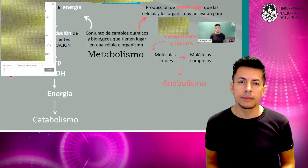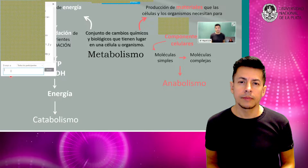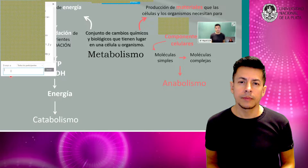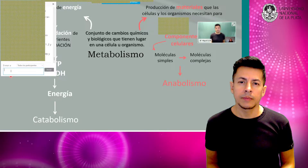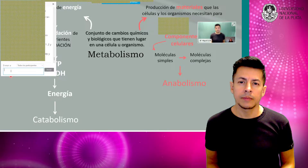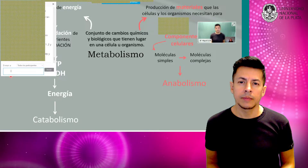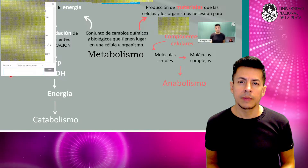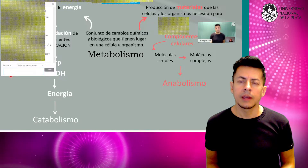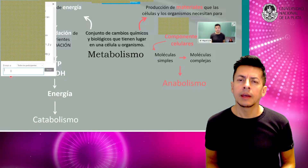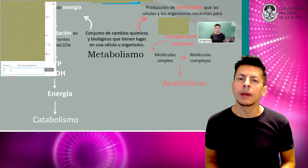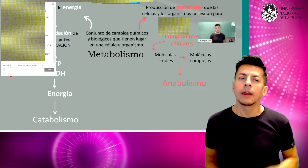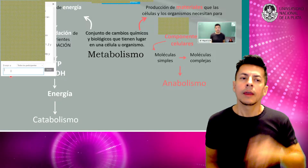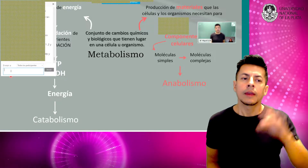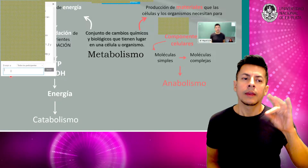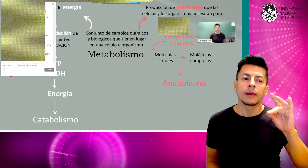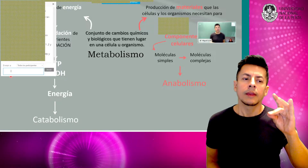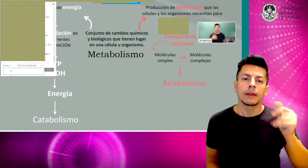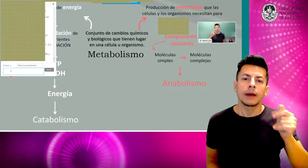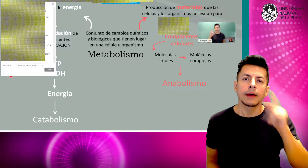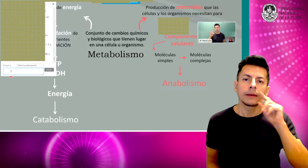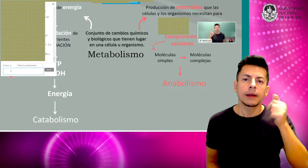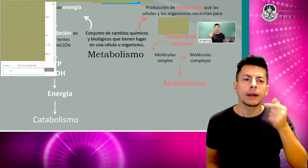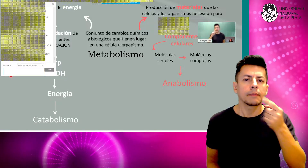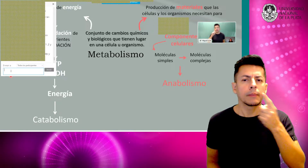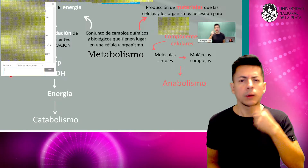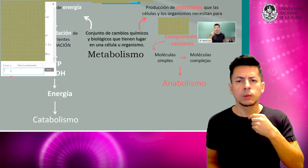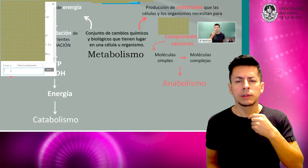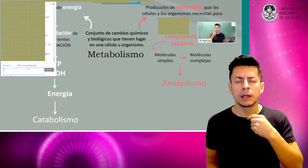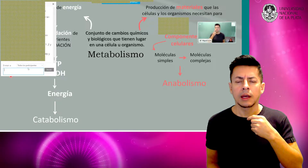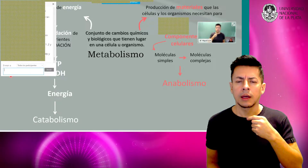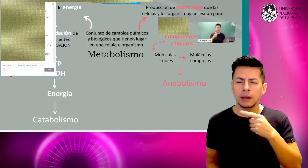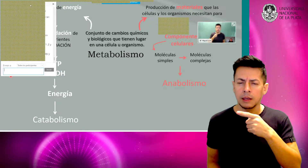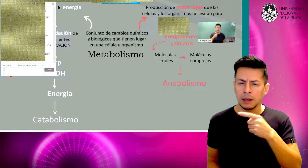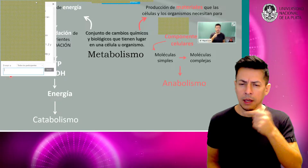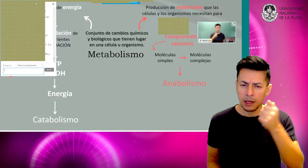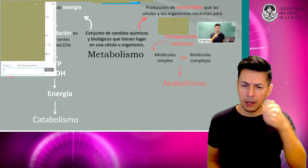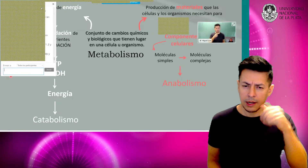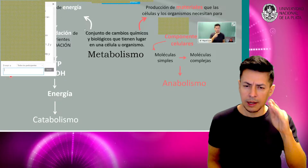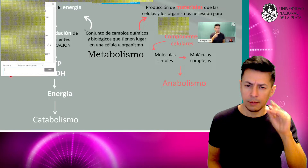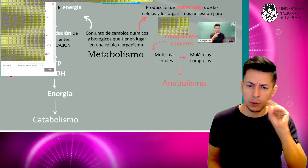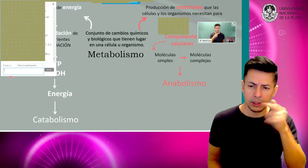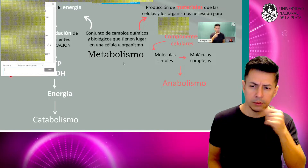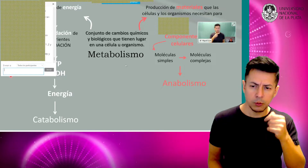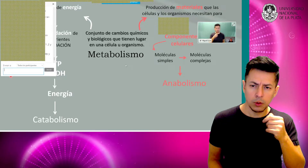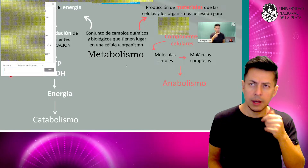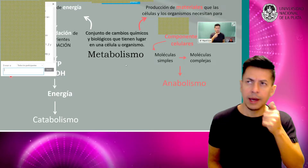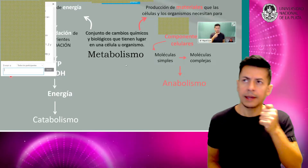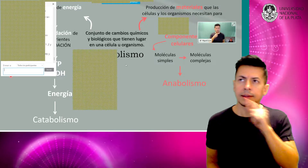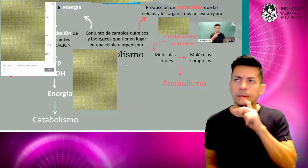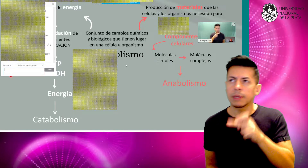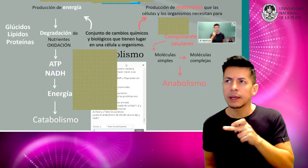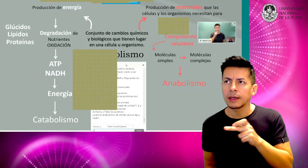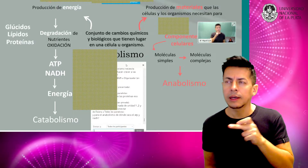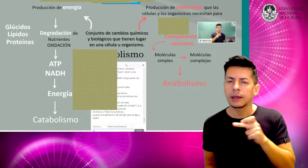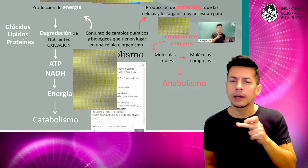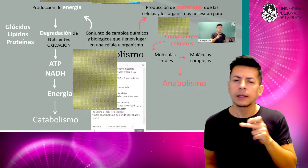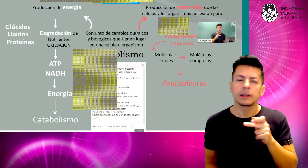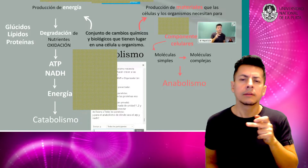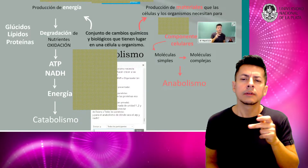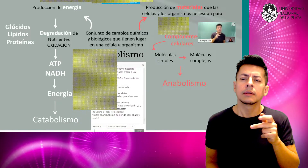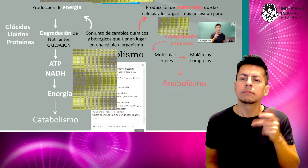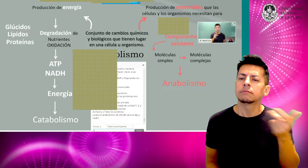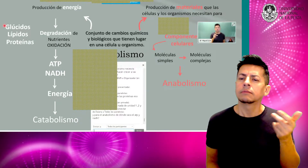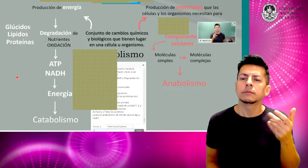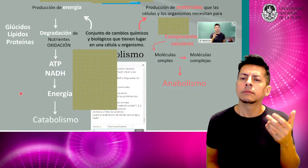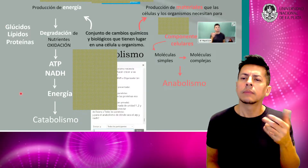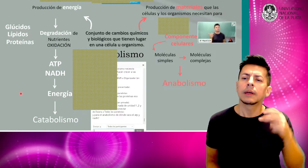Diana me pregunta, en el anabolismo, ¿de dónde saca el ATP y el NADH? Bueno, el anabolismo utiliza el